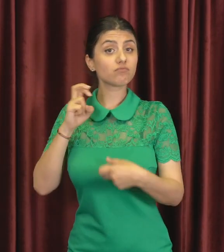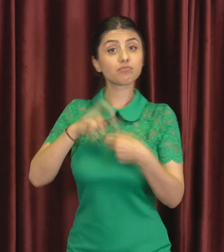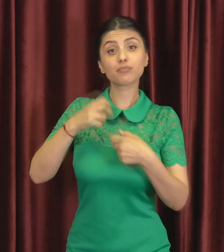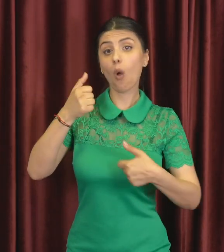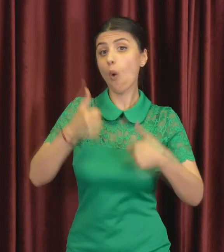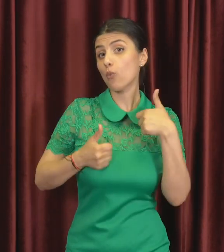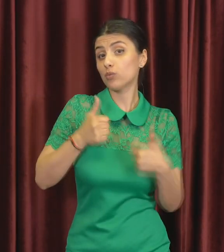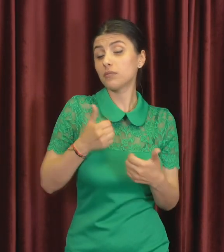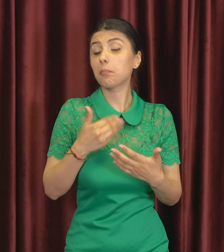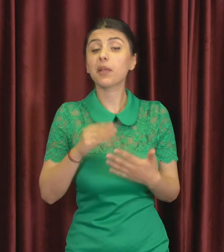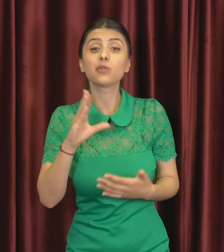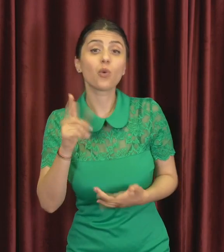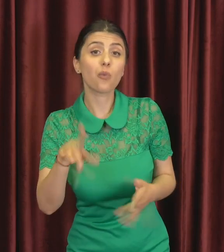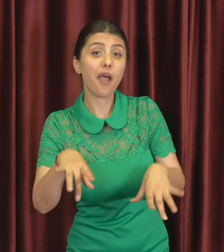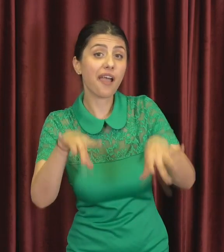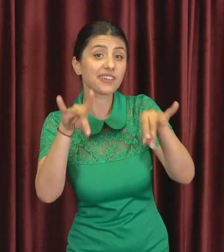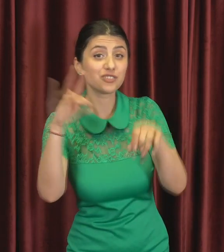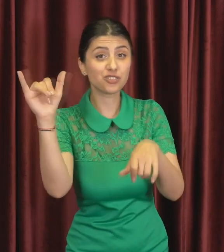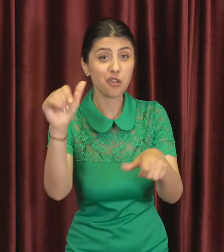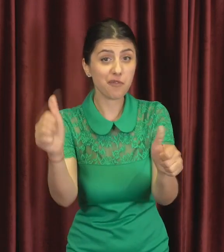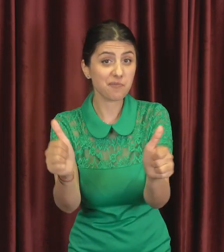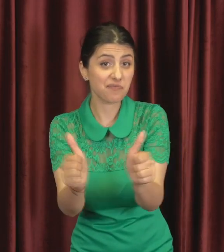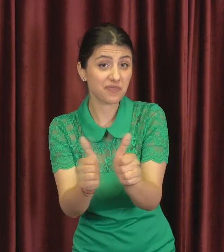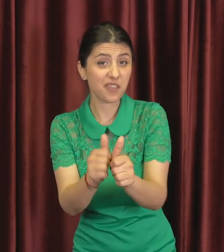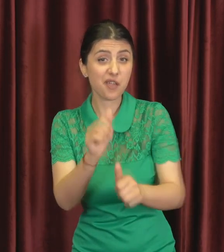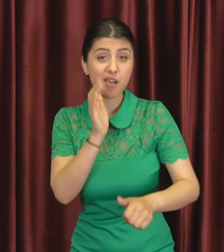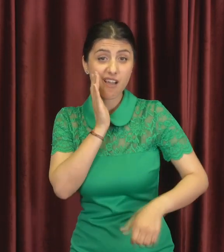pentru că nu ți-ai găsit un partener, Buhuhu?